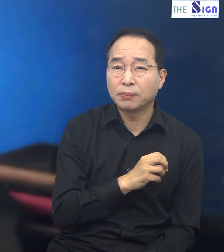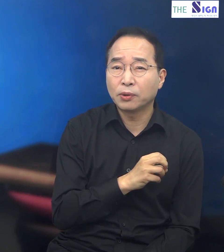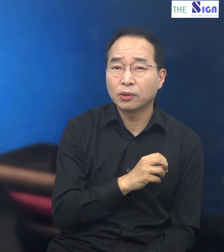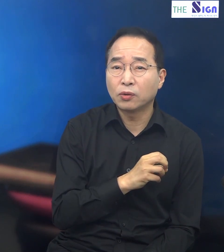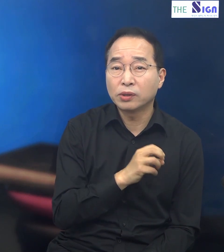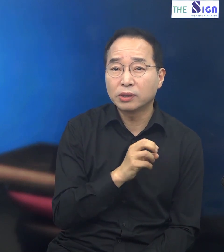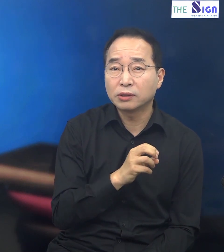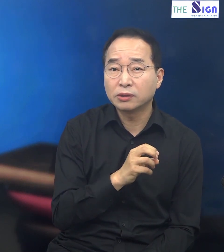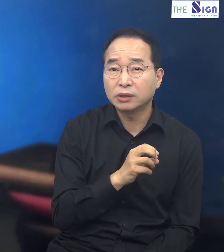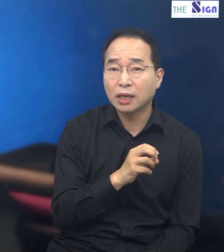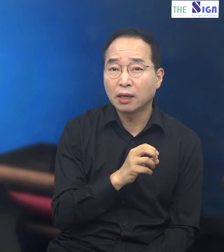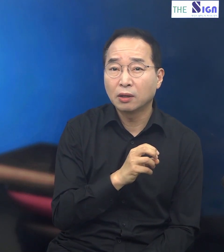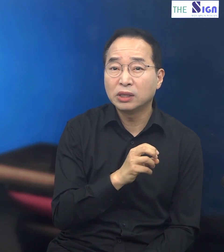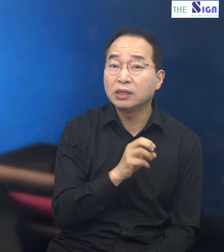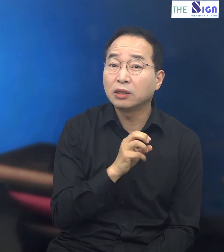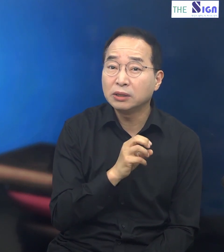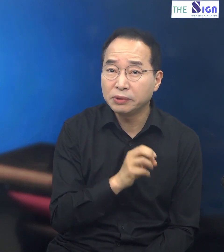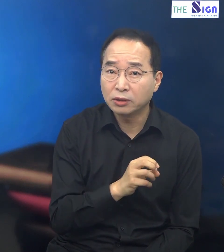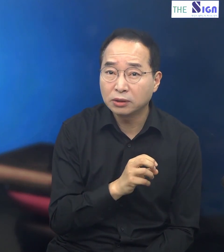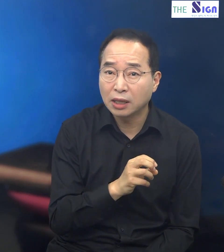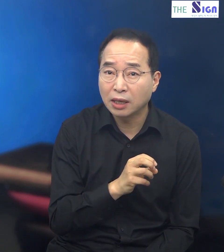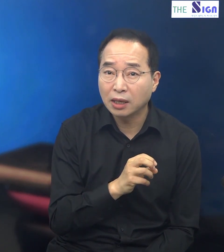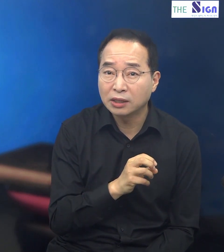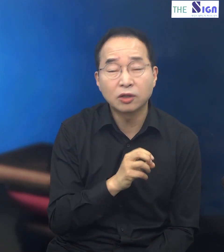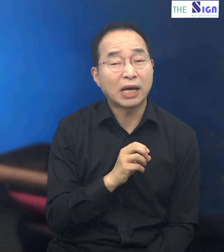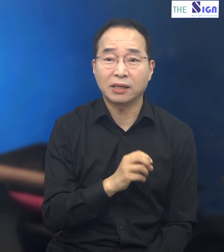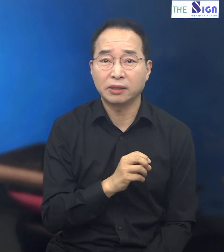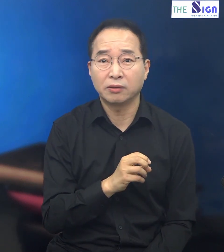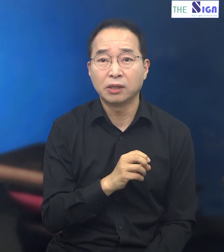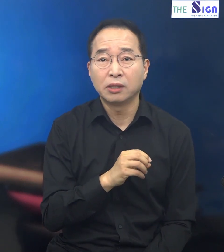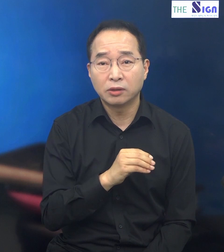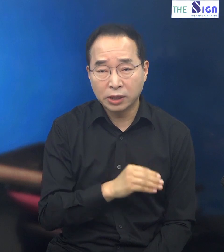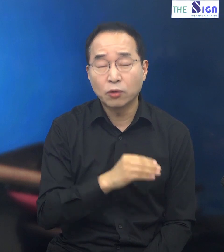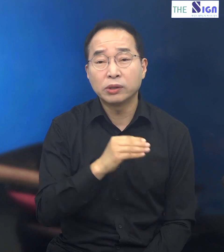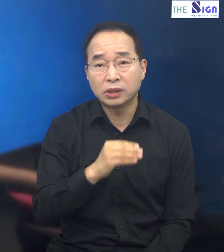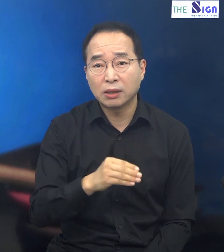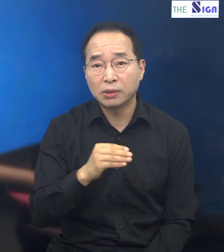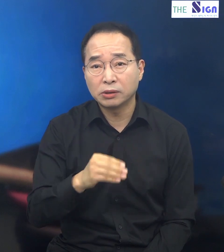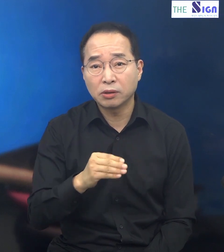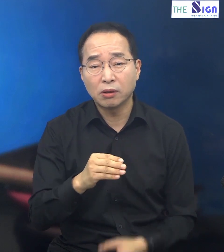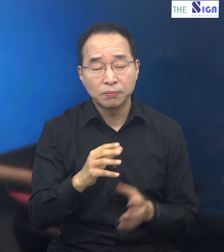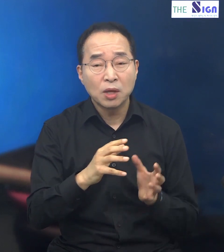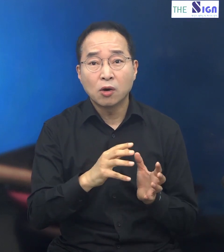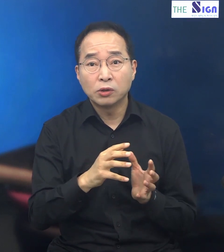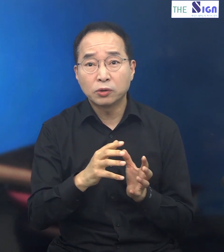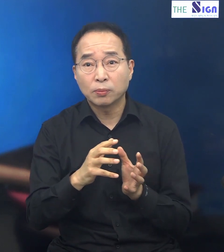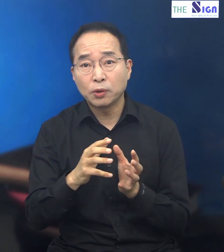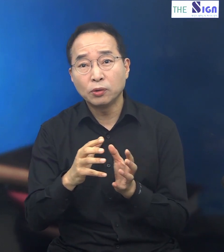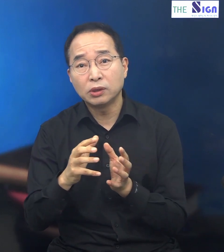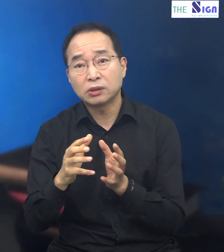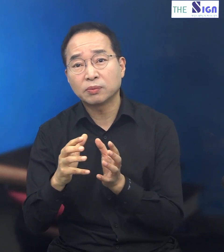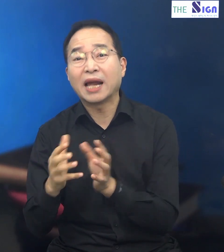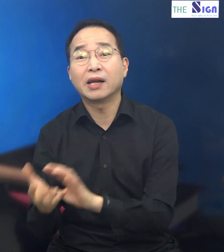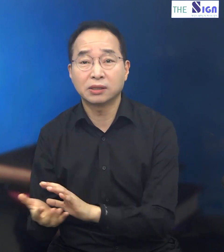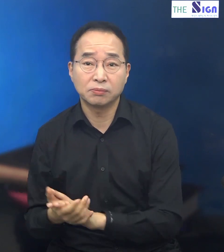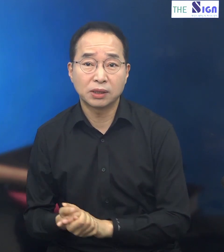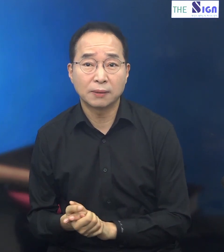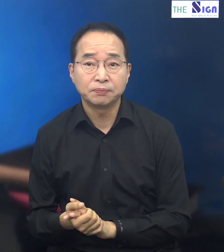표현이 꼭 이렇게 썼느냐 이런 의미였냐 그건 아니에요. 세월이 지나면서 어느 정도 표현들이 좀 달라집니다.